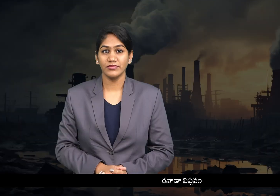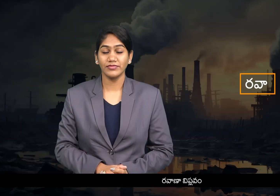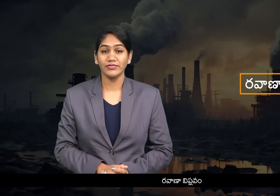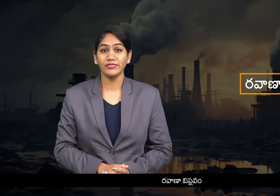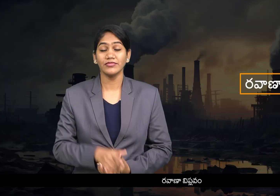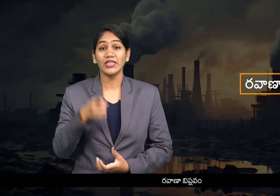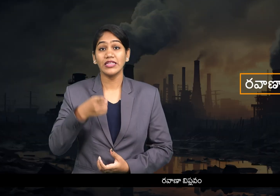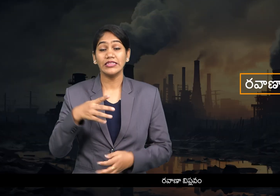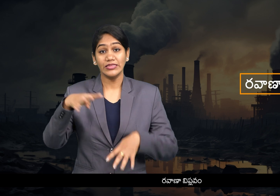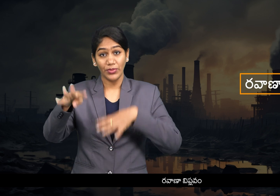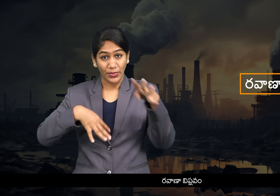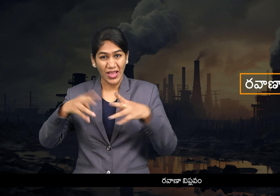రవాణా విప్లవం.